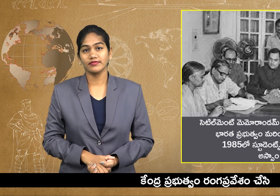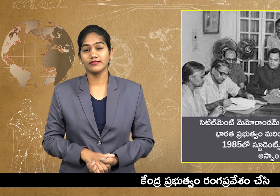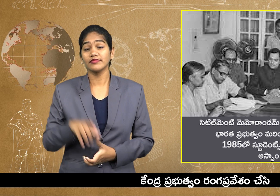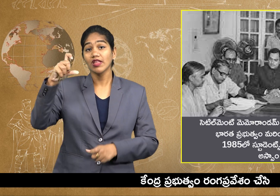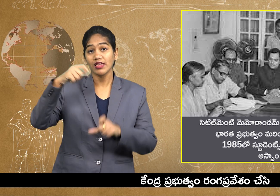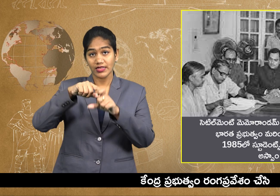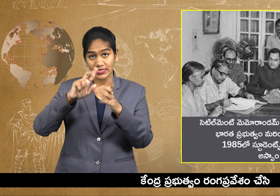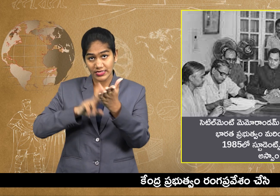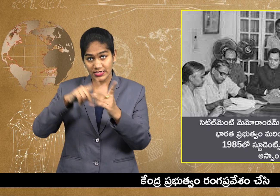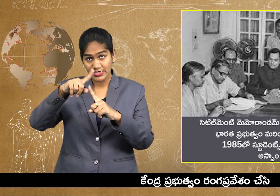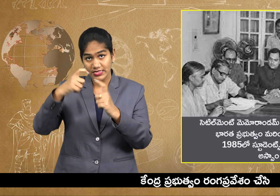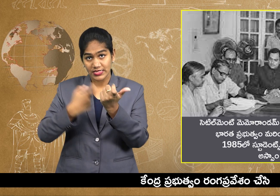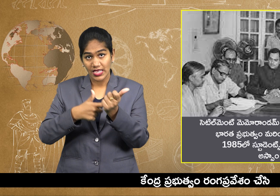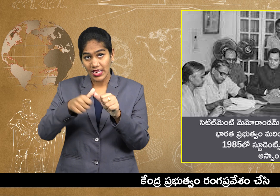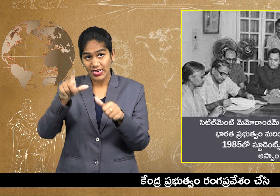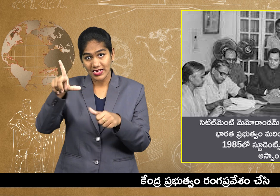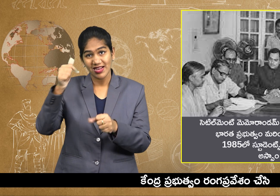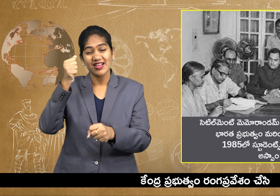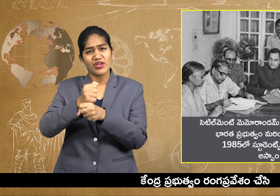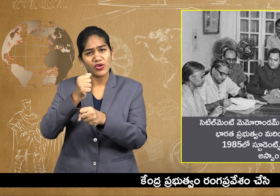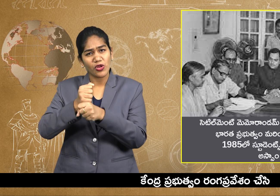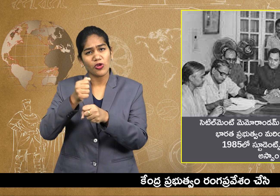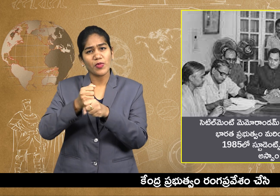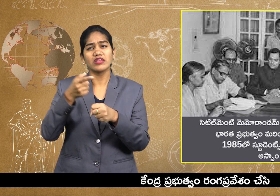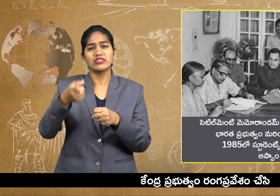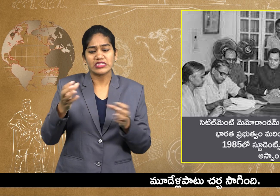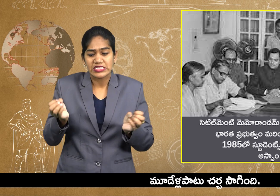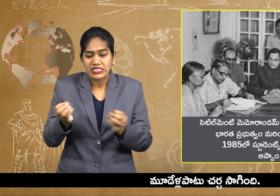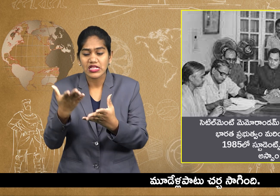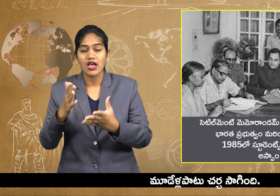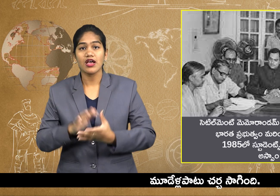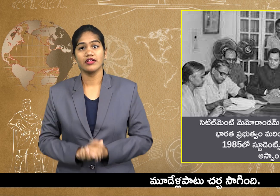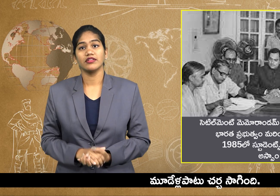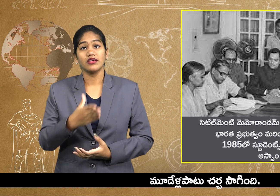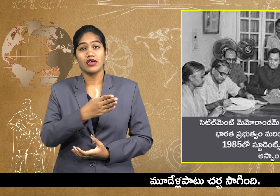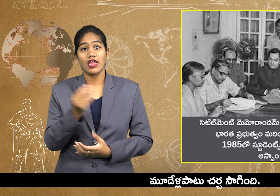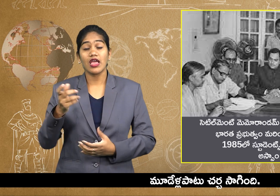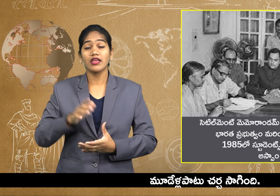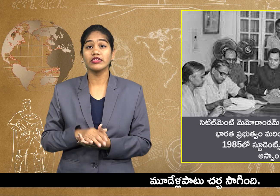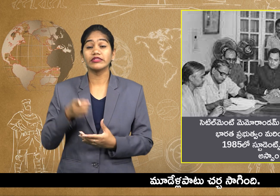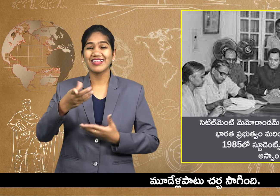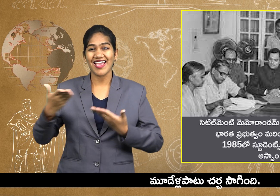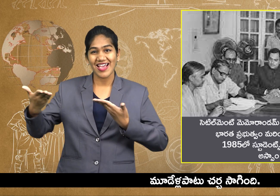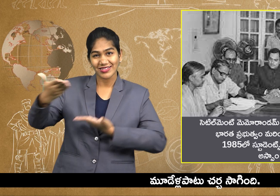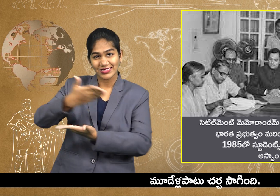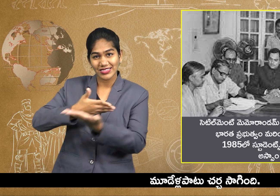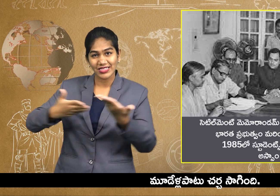కేంద్ర ప్రభుత్వం రంగప్రవేశం చేసి 3 ఏళ్ల పాటు చర్చ సాగించింది.